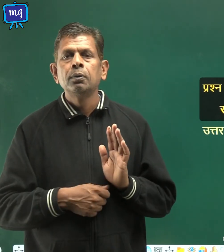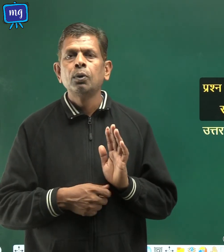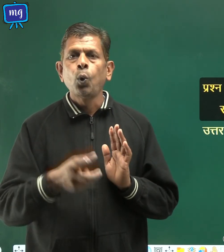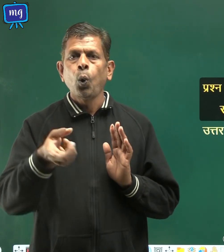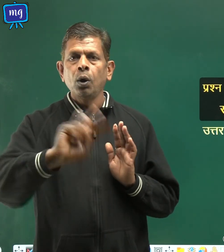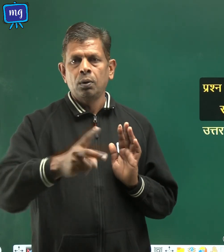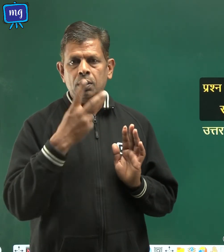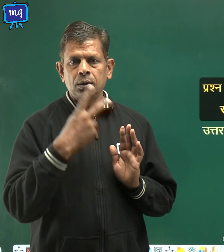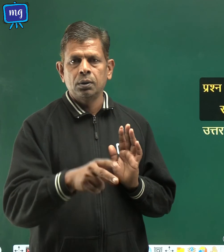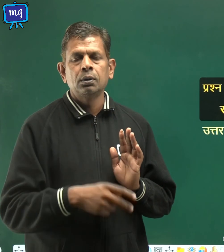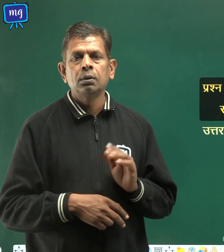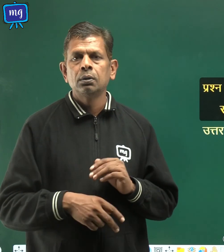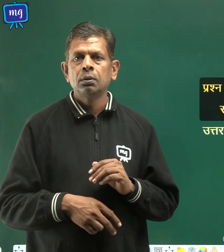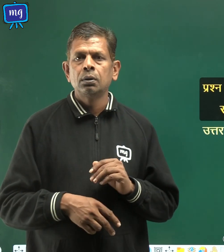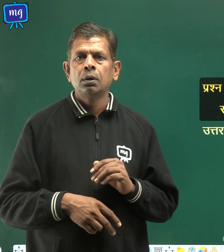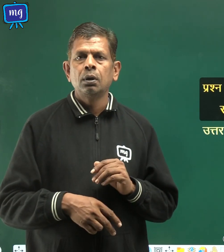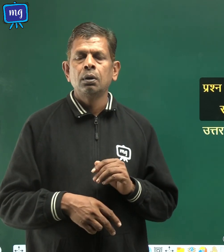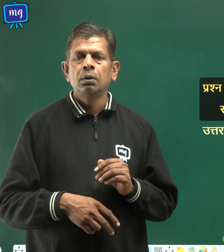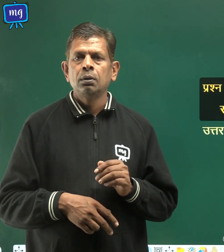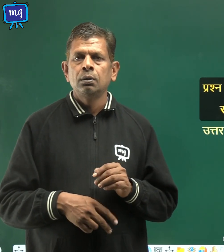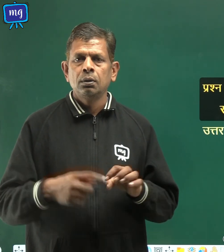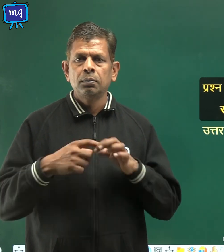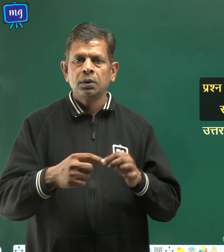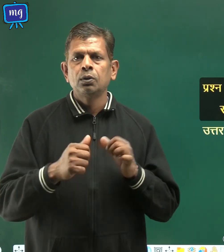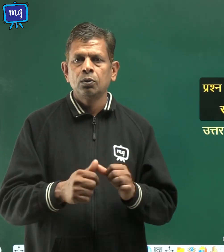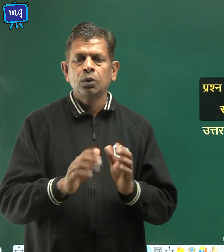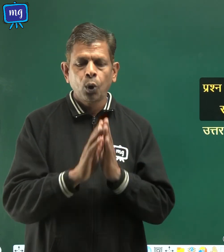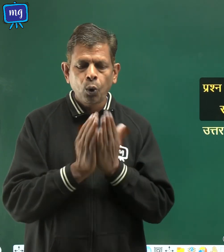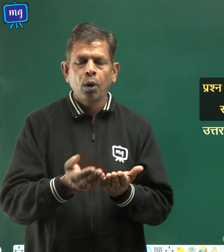दोबारा देखना, प्रश्न उत्तर कॉपी में लिखना